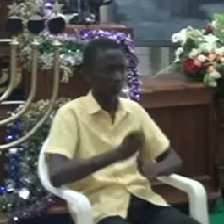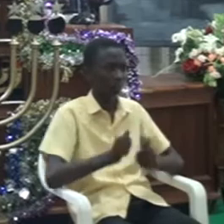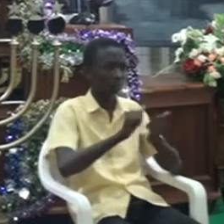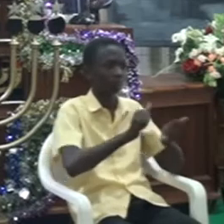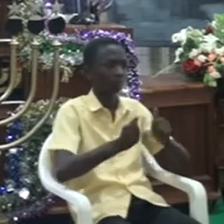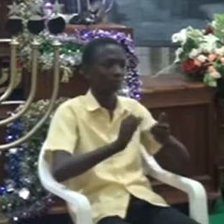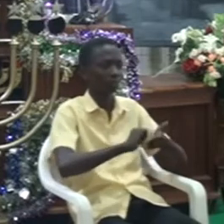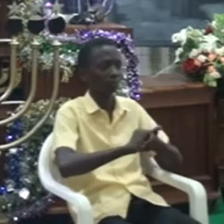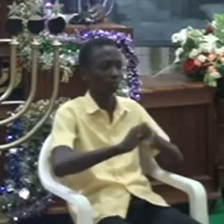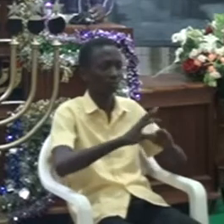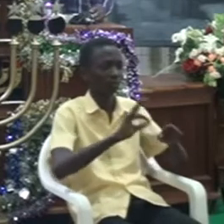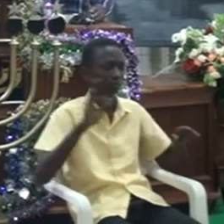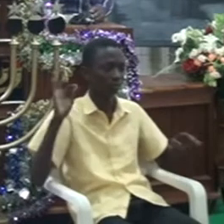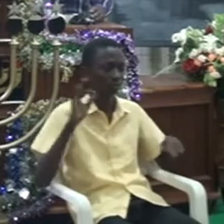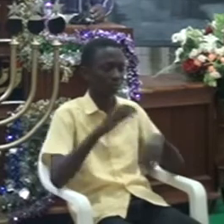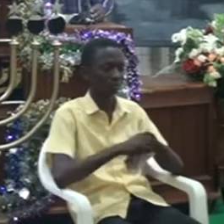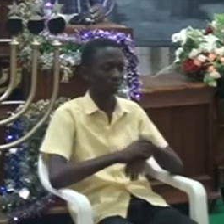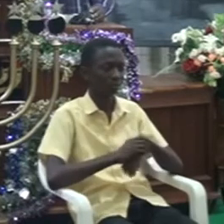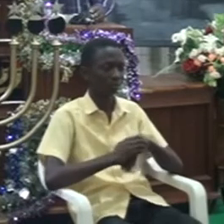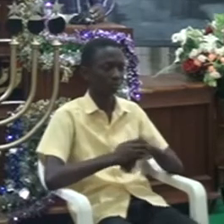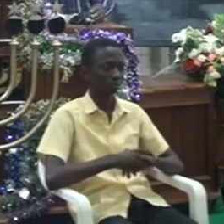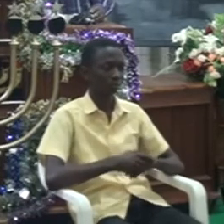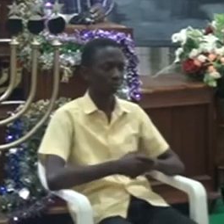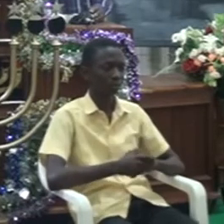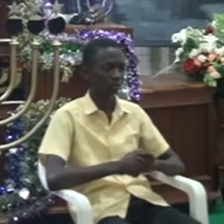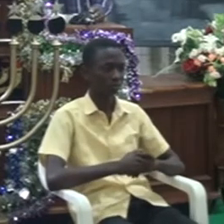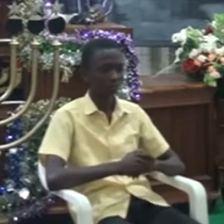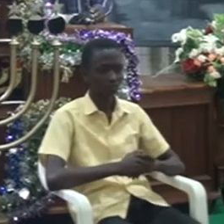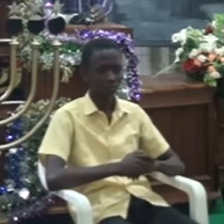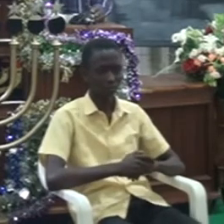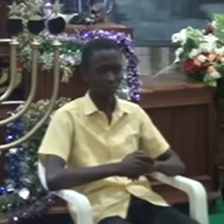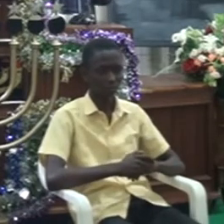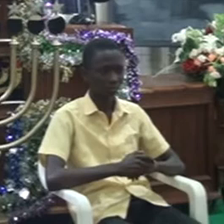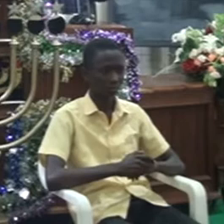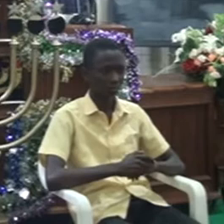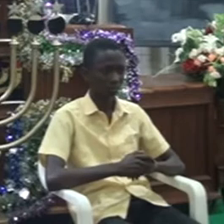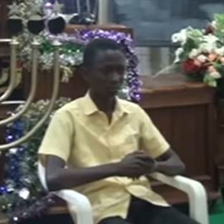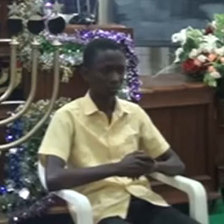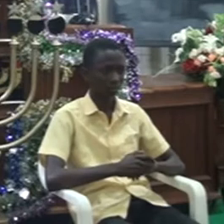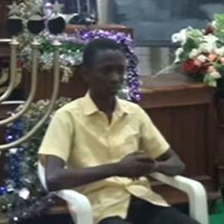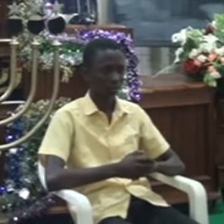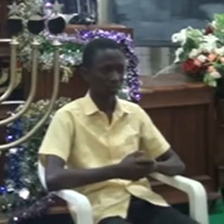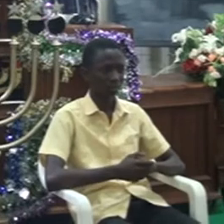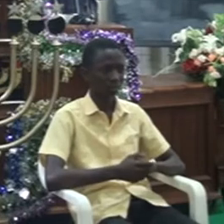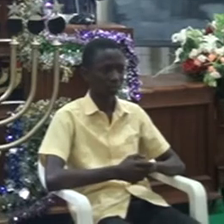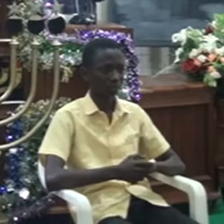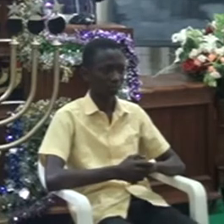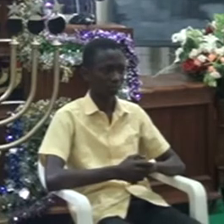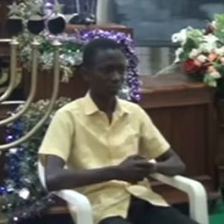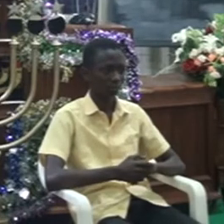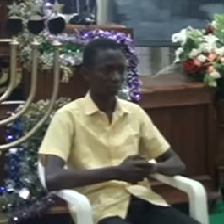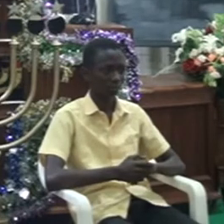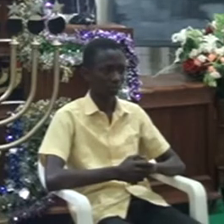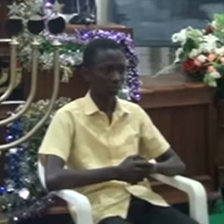hapa, nikakutana mtumishi wa Mungu, ndugu yetu Kaloba, iko na ubiri, gisi ya kuweza kupokea roho mtakatifu,